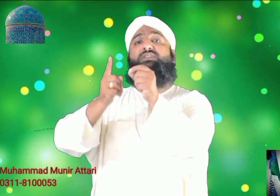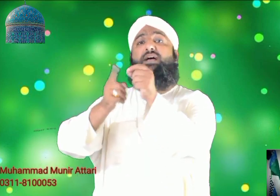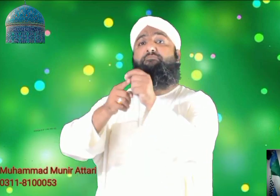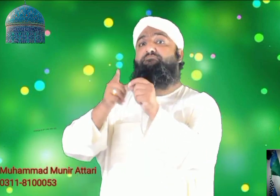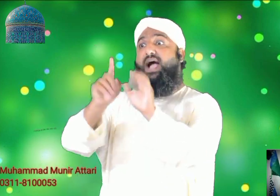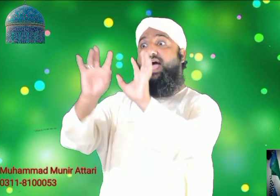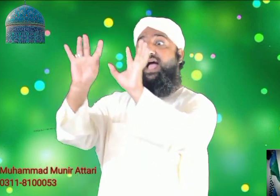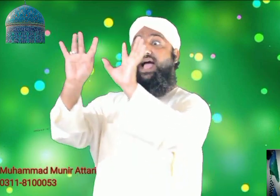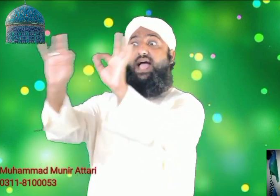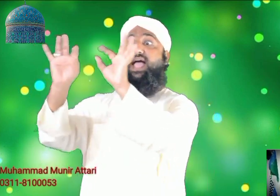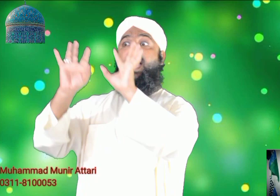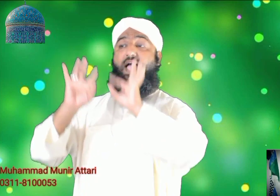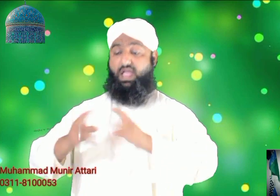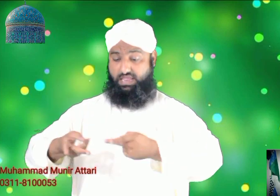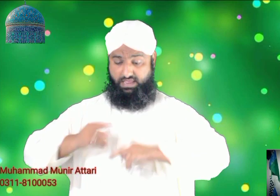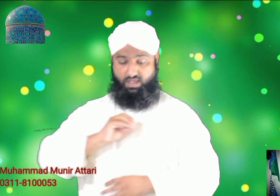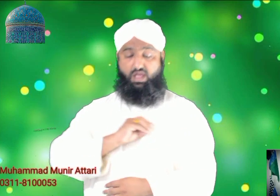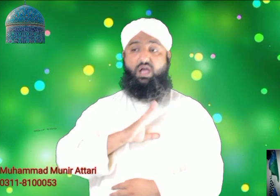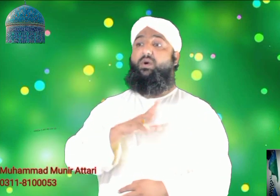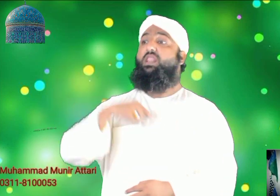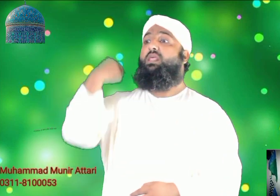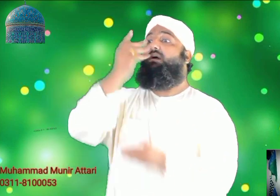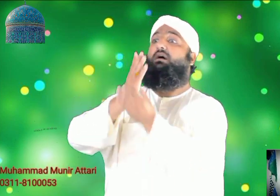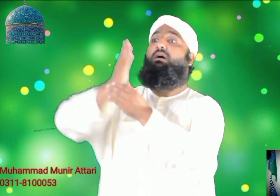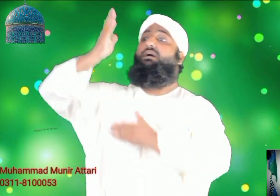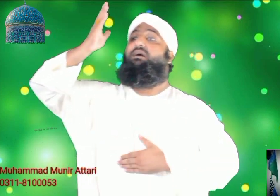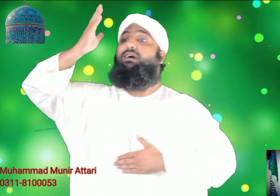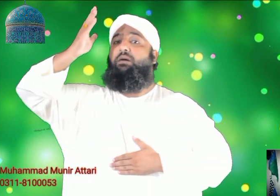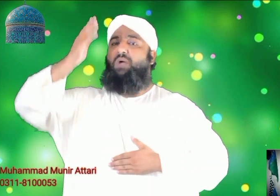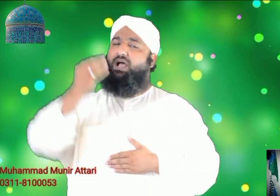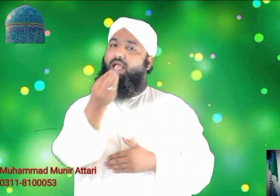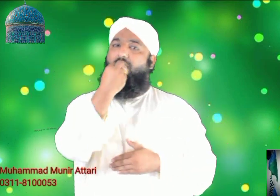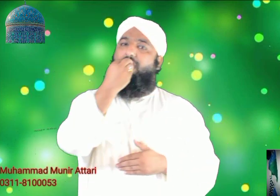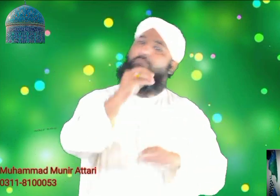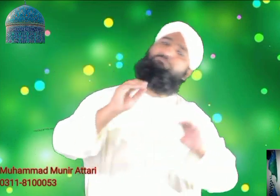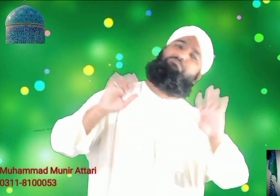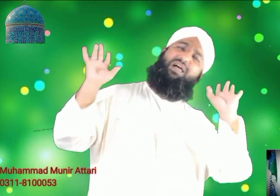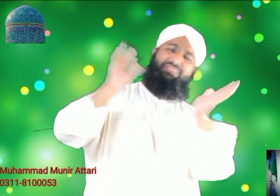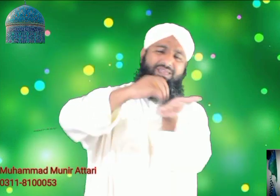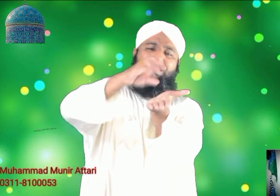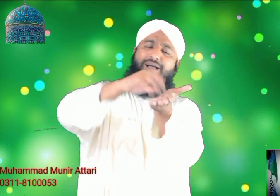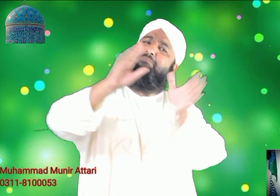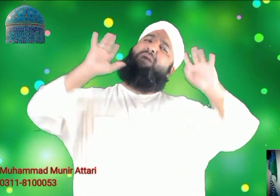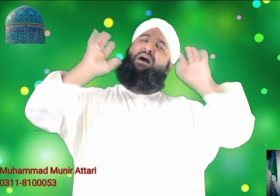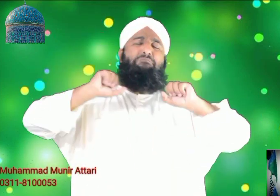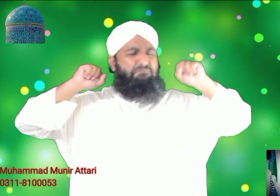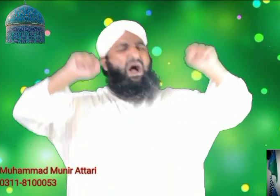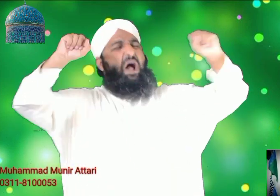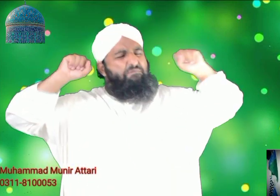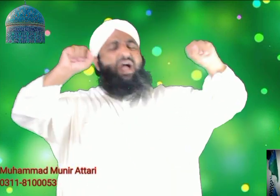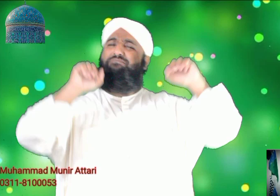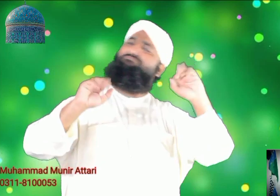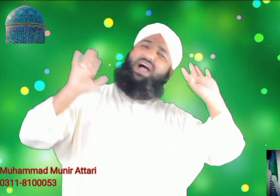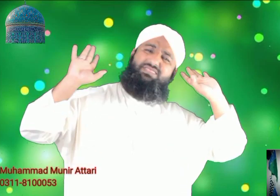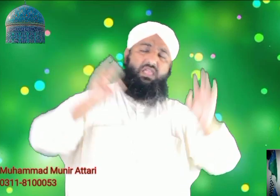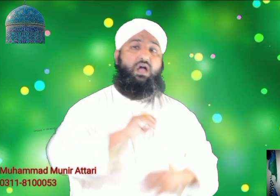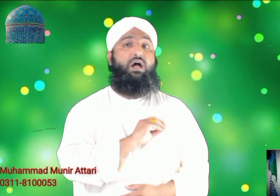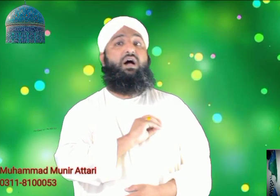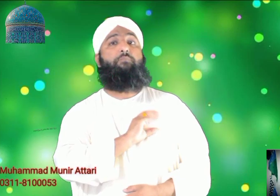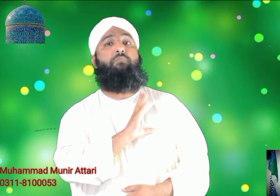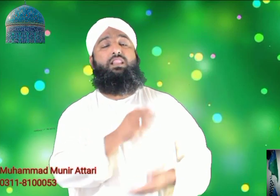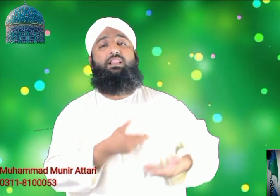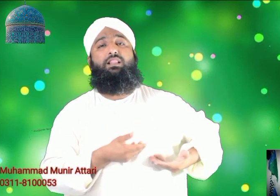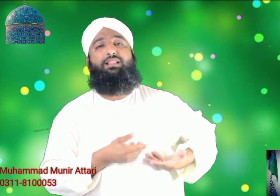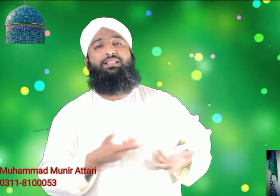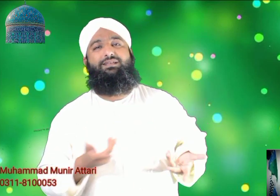کون چلنے کے لیے تیار ہے؟ کیا صرف لنگر کھانا، 11ویں منانا، نعرے لگانا، یہی غوث پاک سے محبت ہے؟ نہیں میرے پیارے